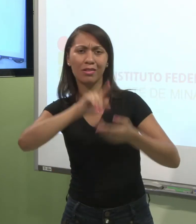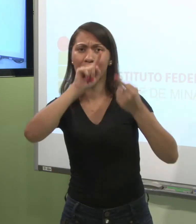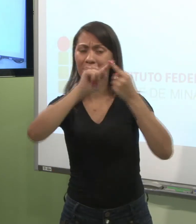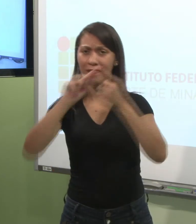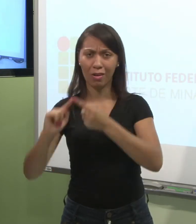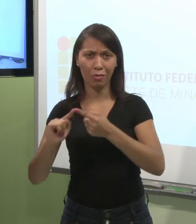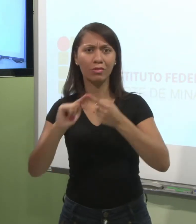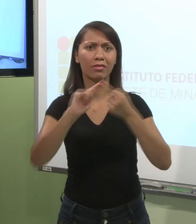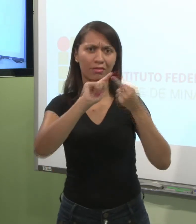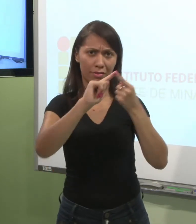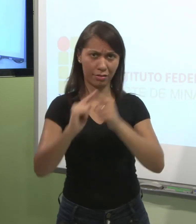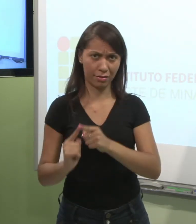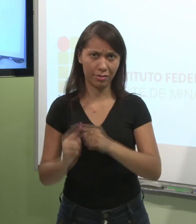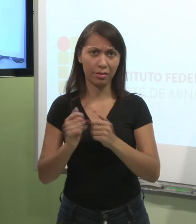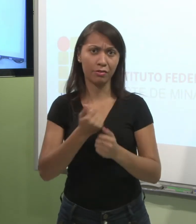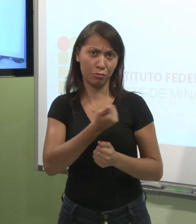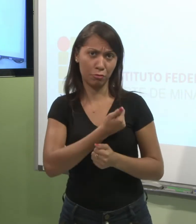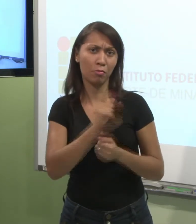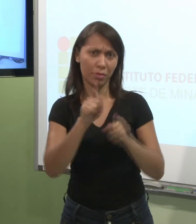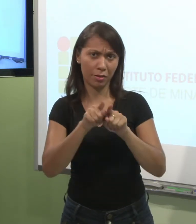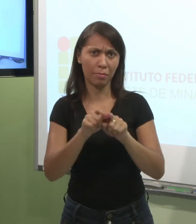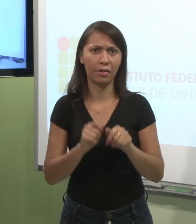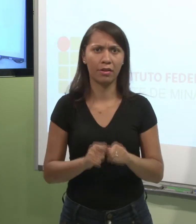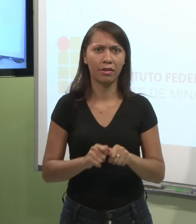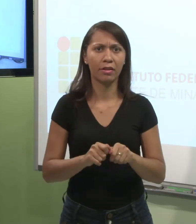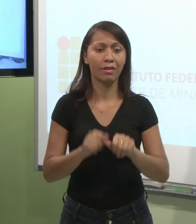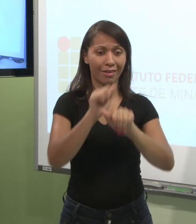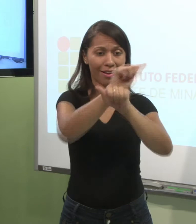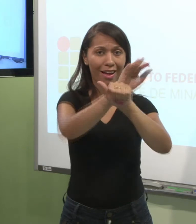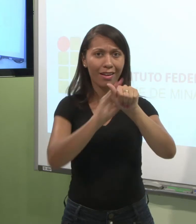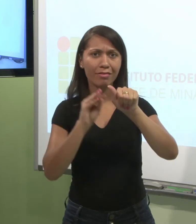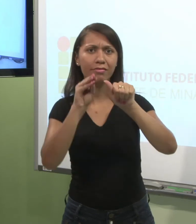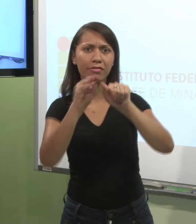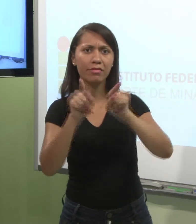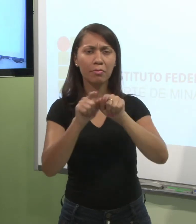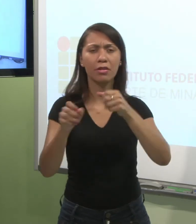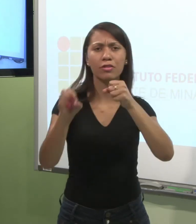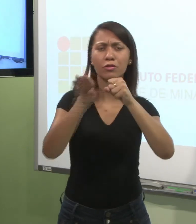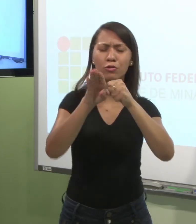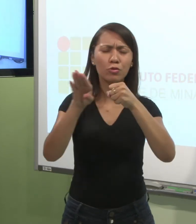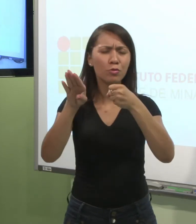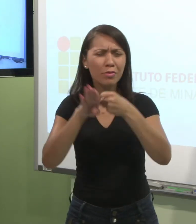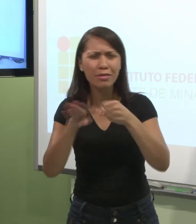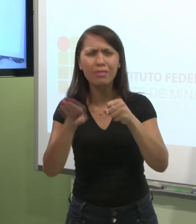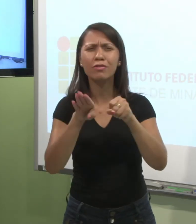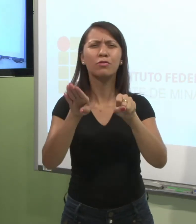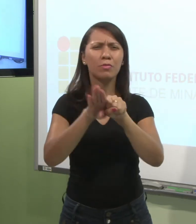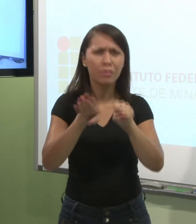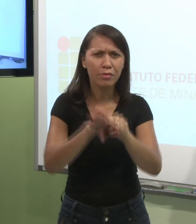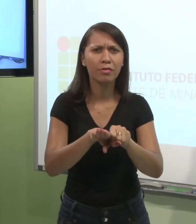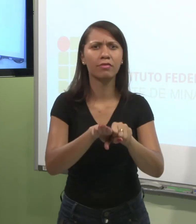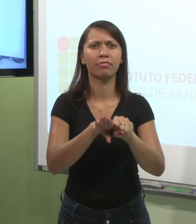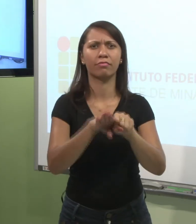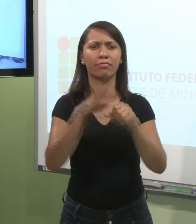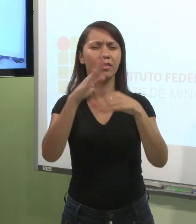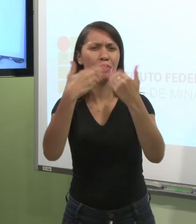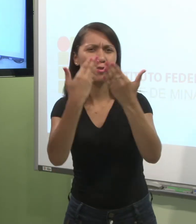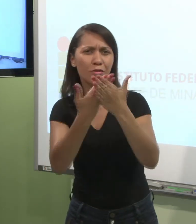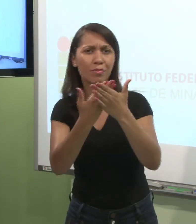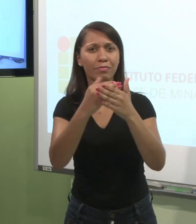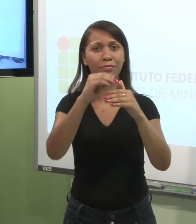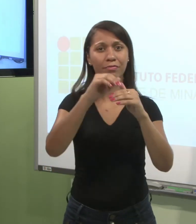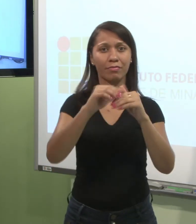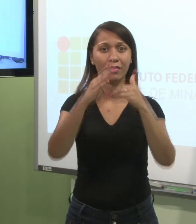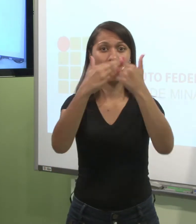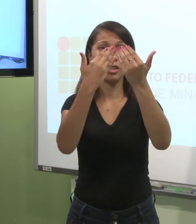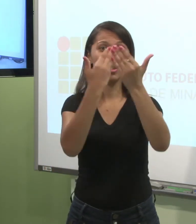número. Primeiro, a concordância entre os artigos e os substantivos, as igrejas, as creches, as escolas. E aqui